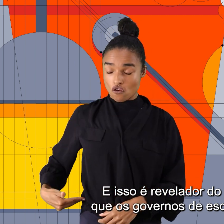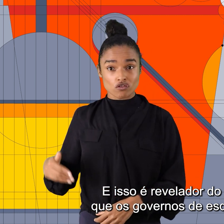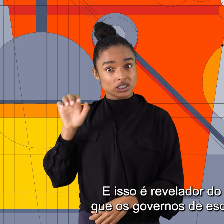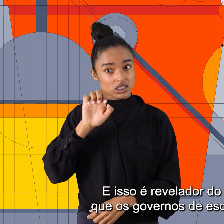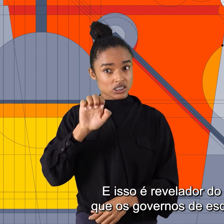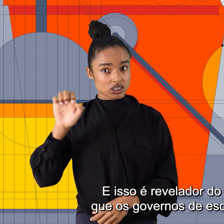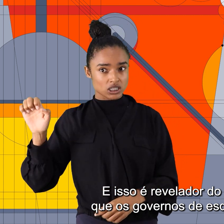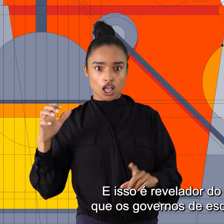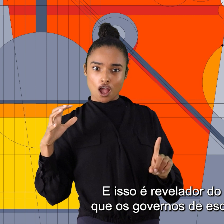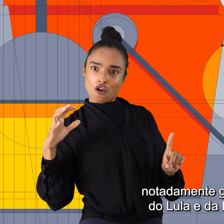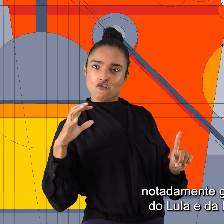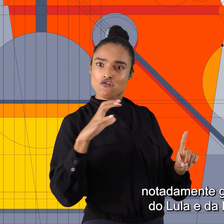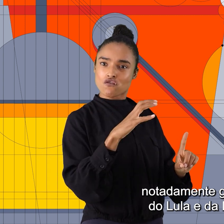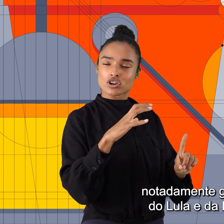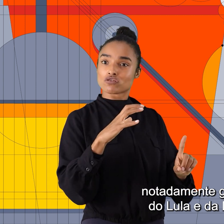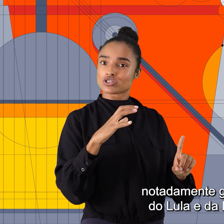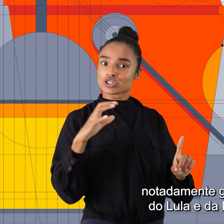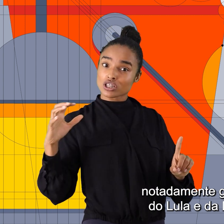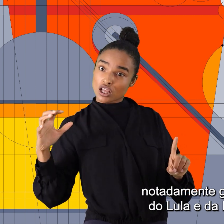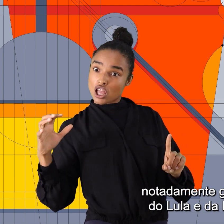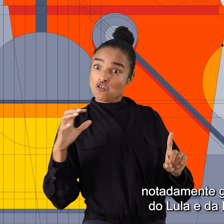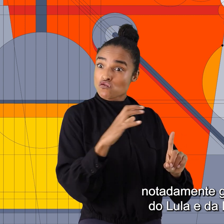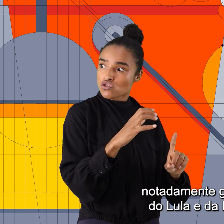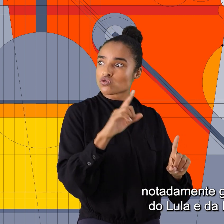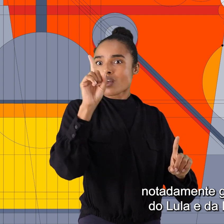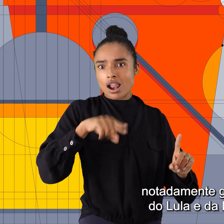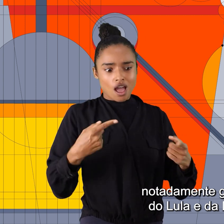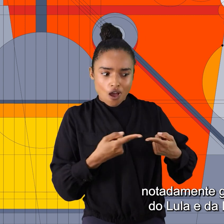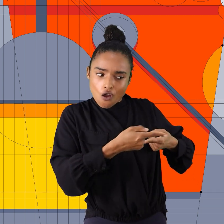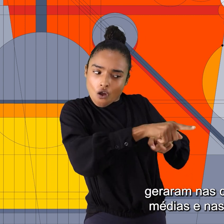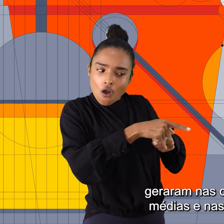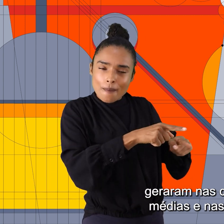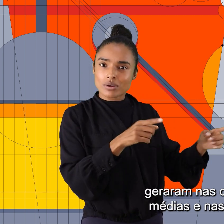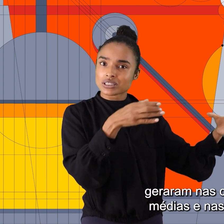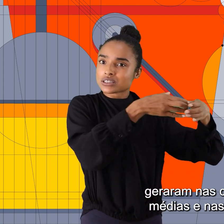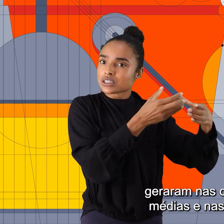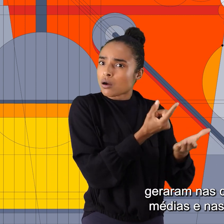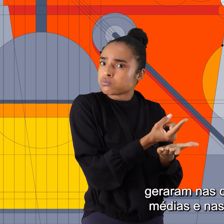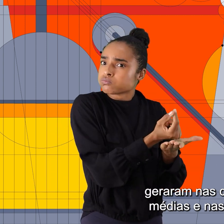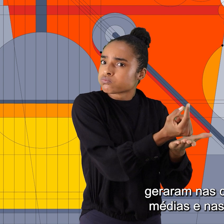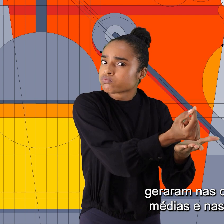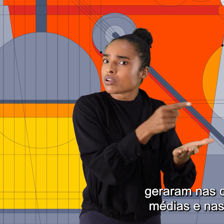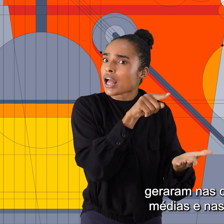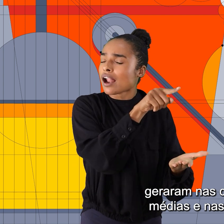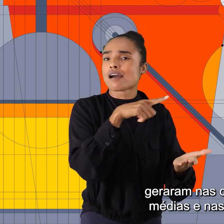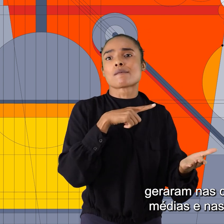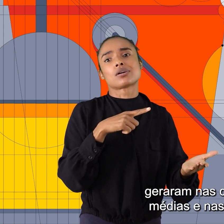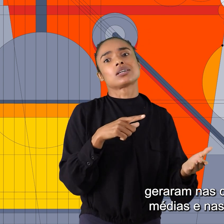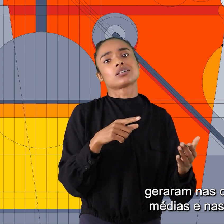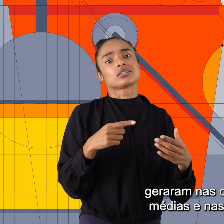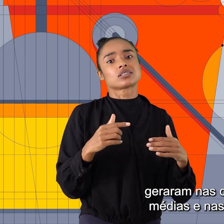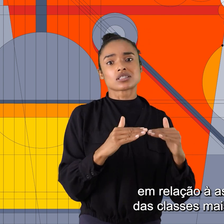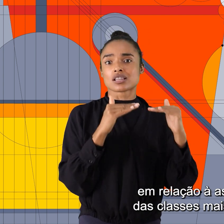de esquerda no Brasil, notadamente o governo do Lula e da Dilma, geraram nas classes médias e